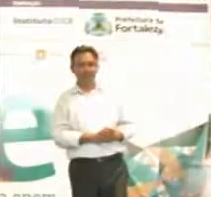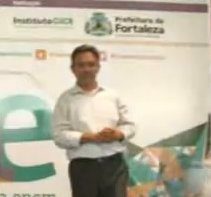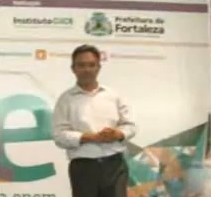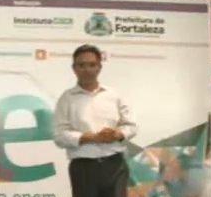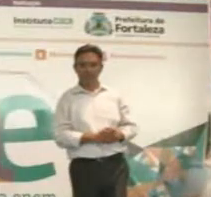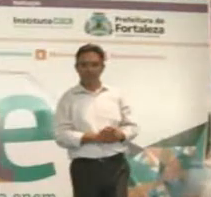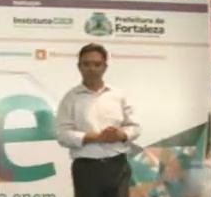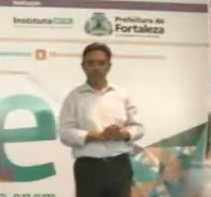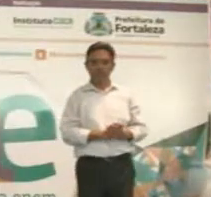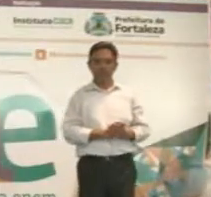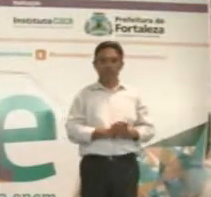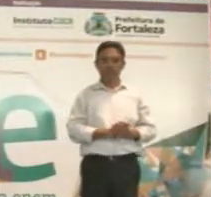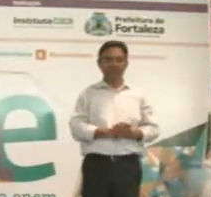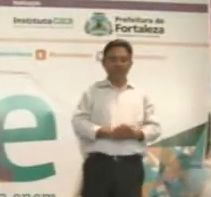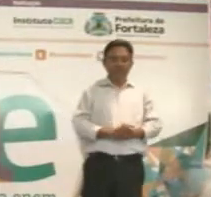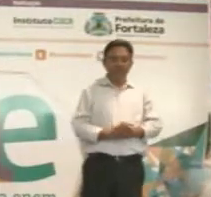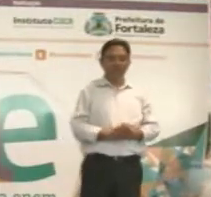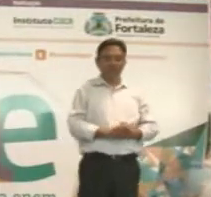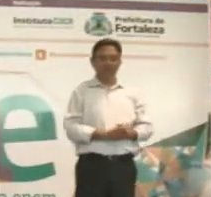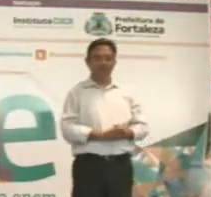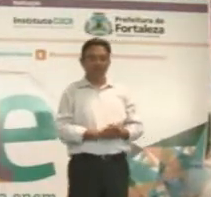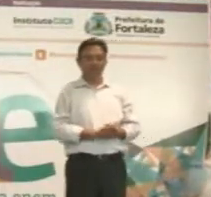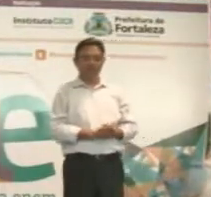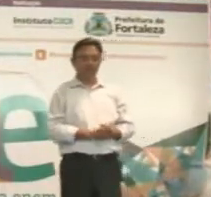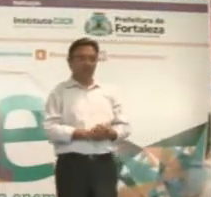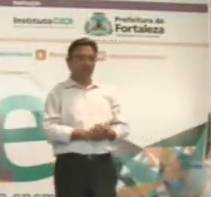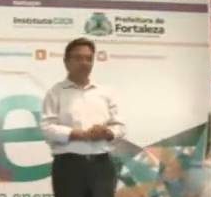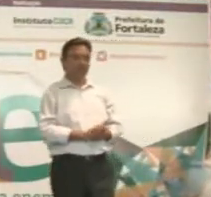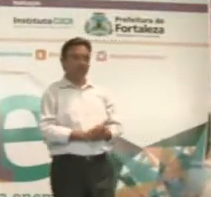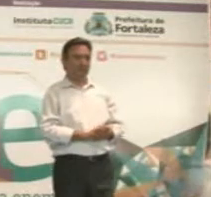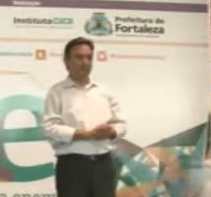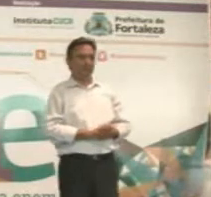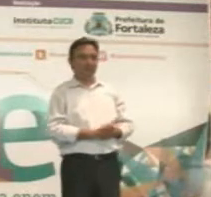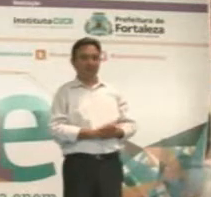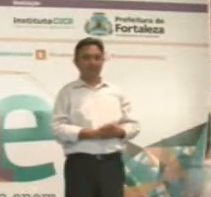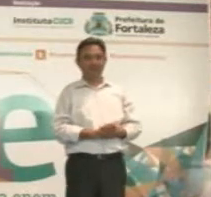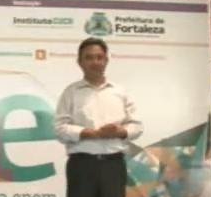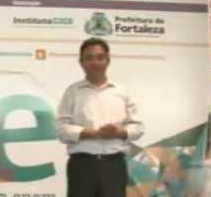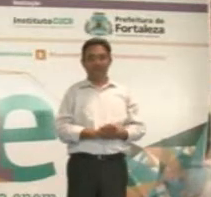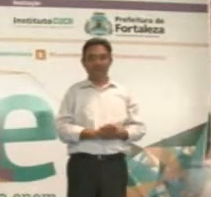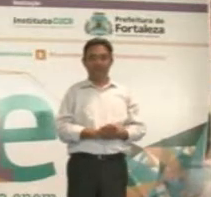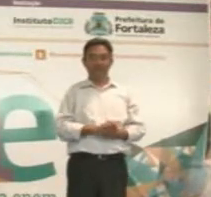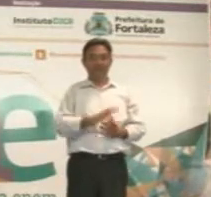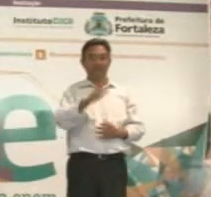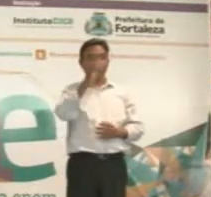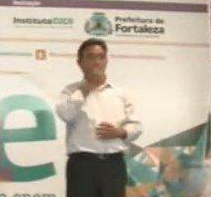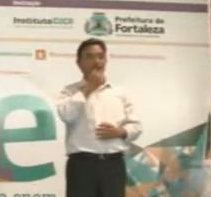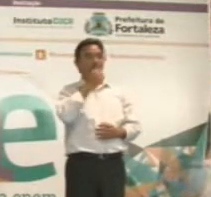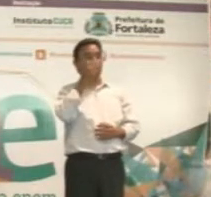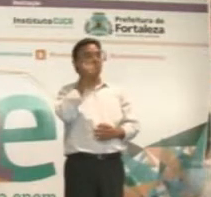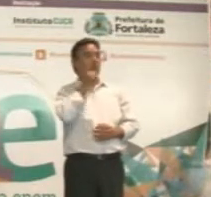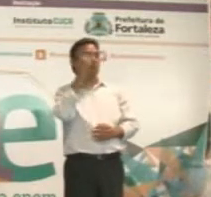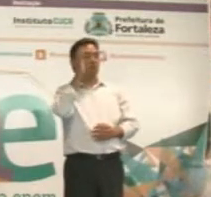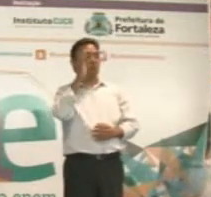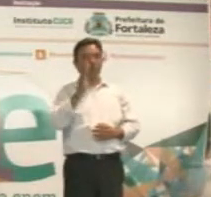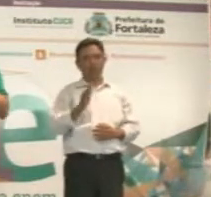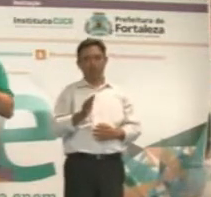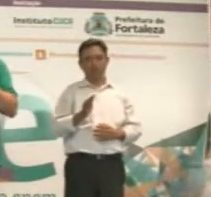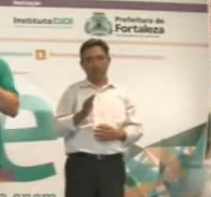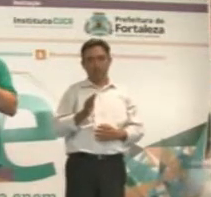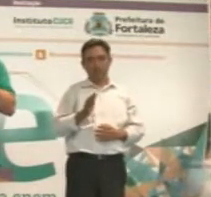vamos ver a nossa primeira questãozinha. E a gente fala o seguinte, ó. O brasileiro consome em